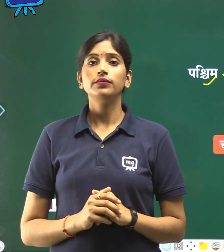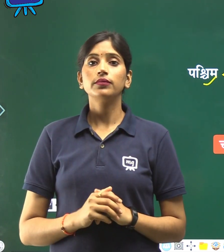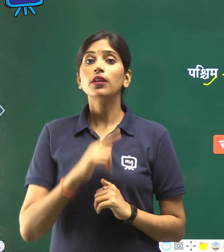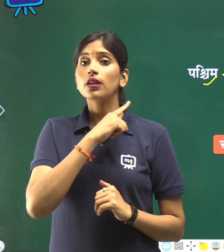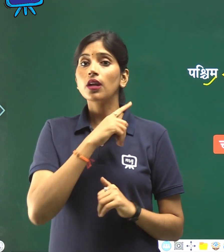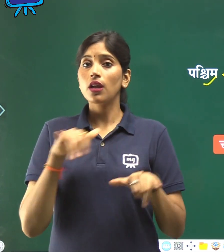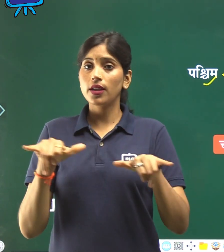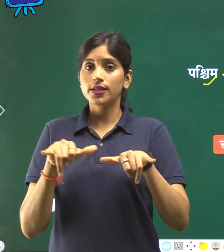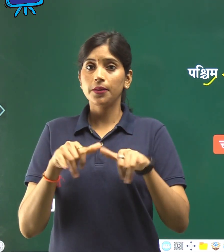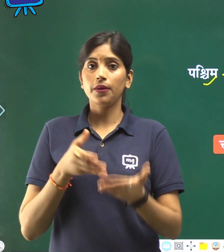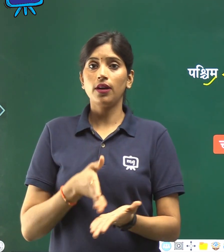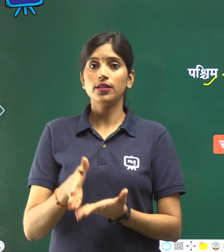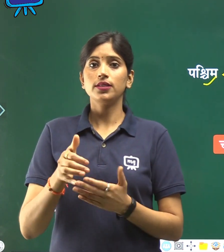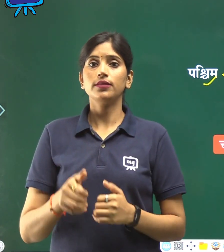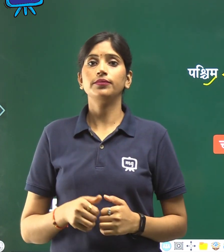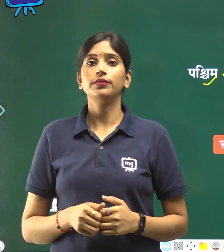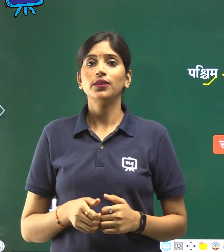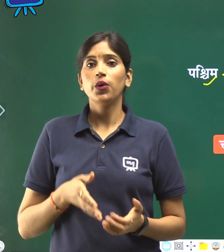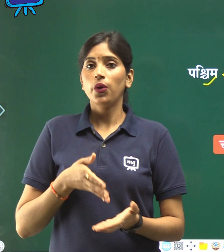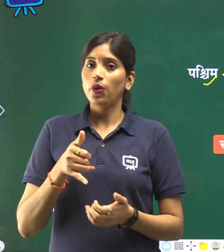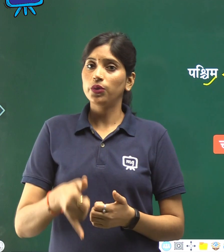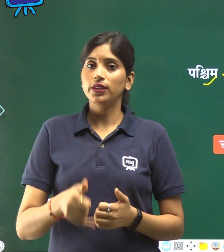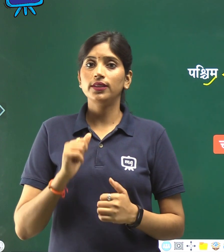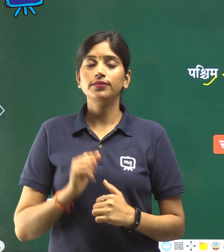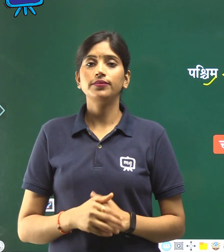इसी प्रकार से होती हैं।